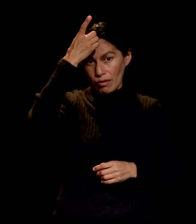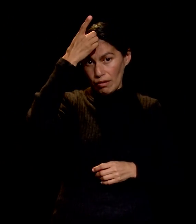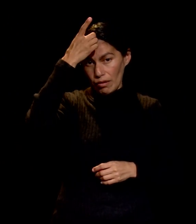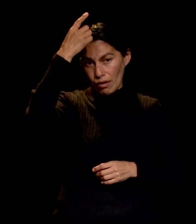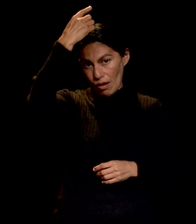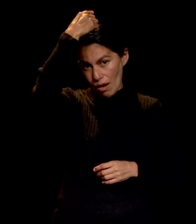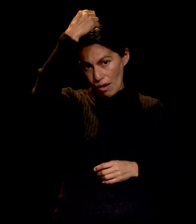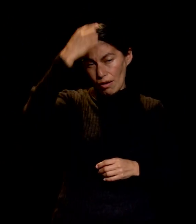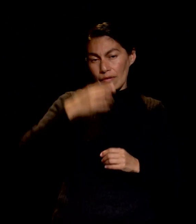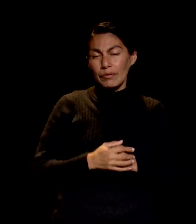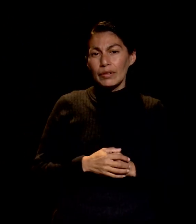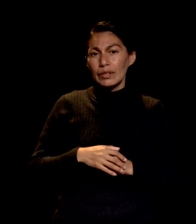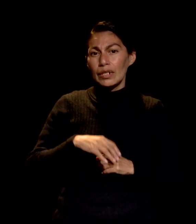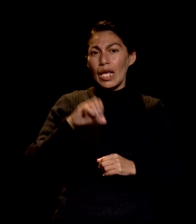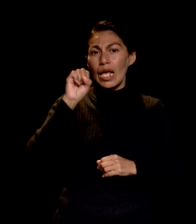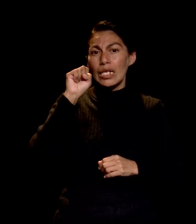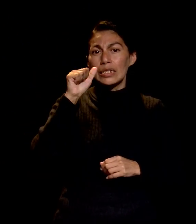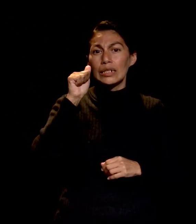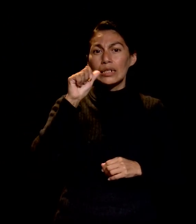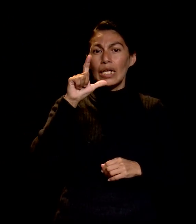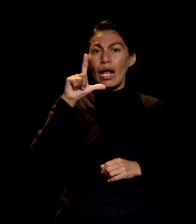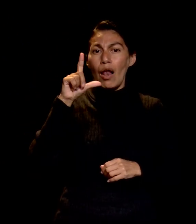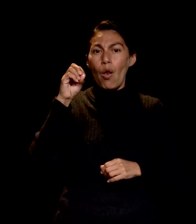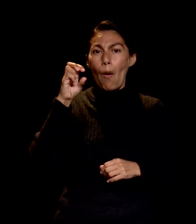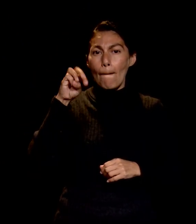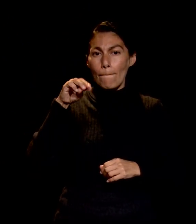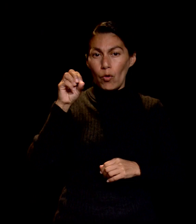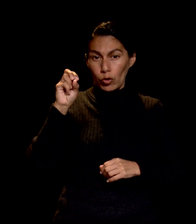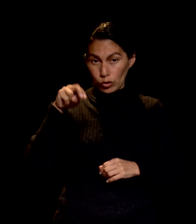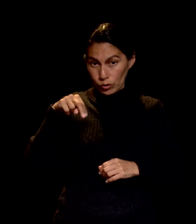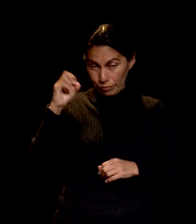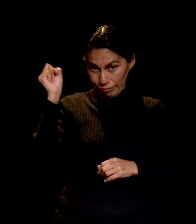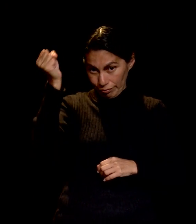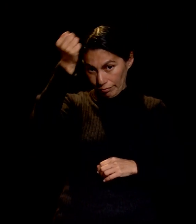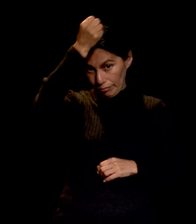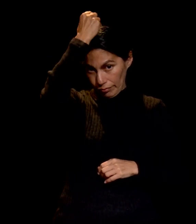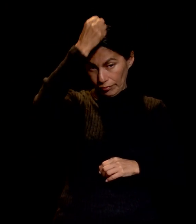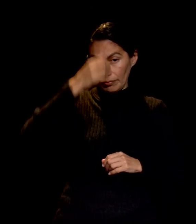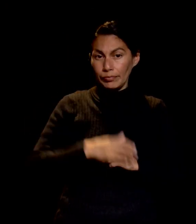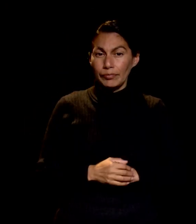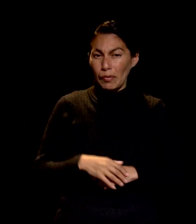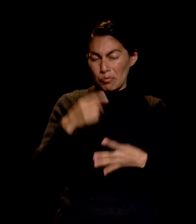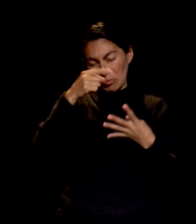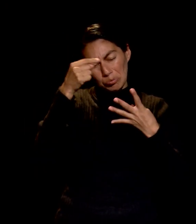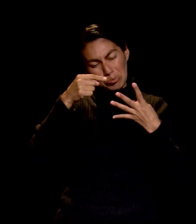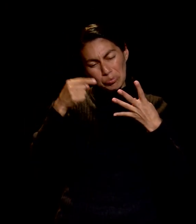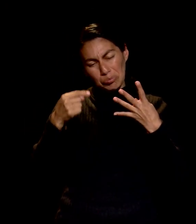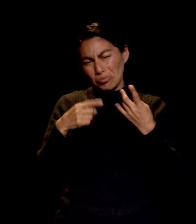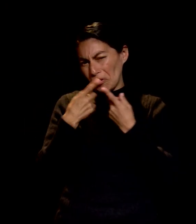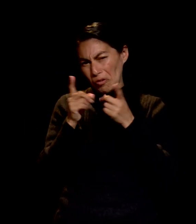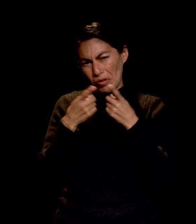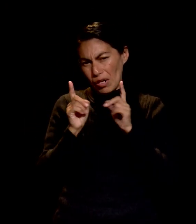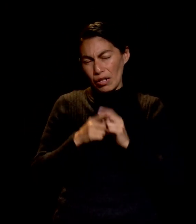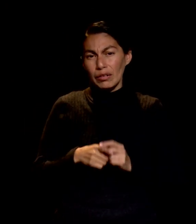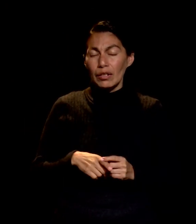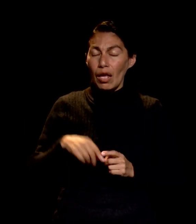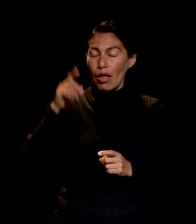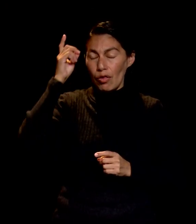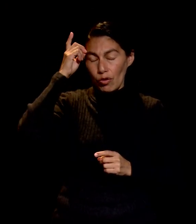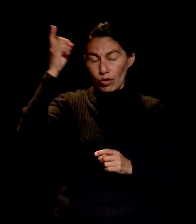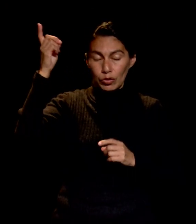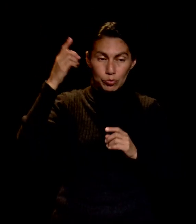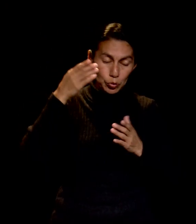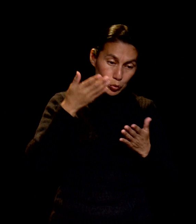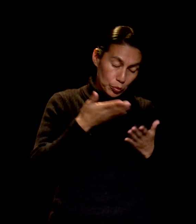interminable. Algunas veces nos dieron a través de los sueños planes de